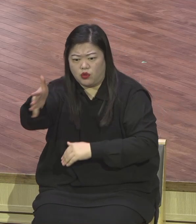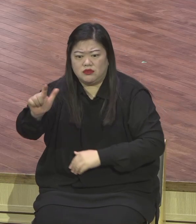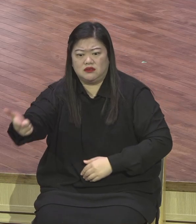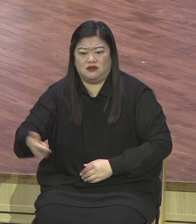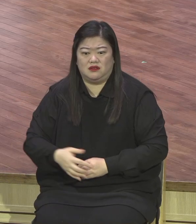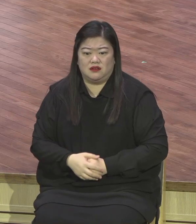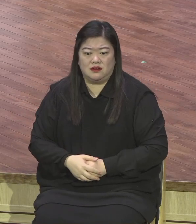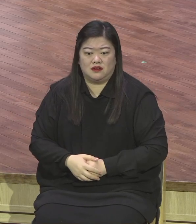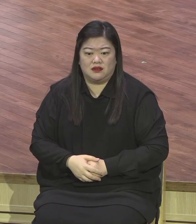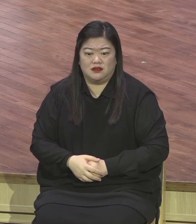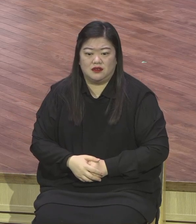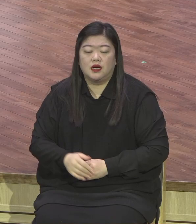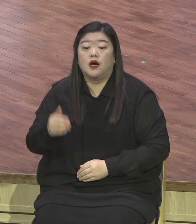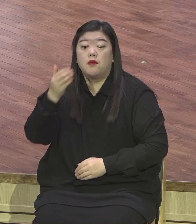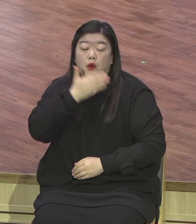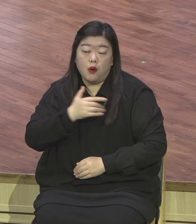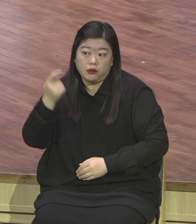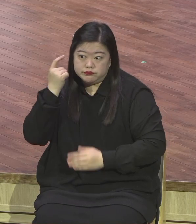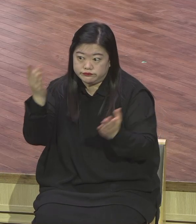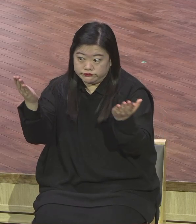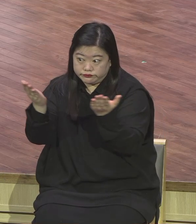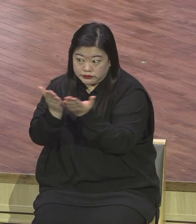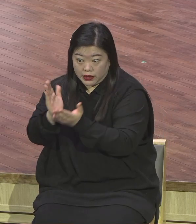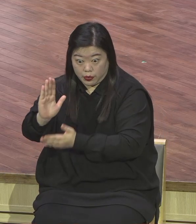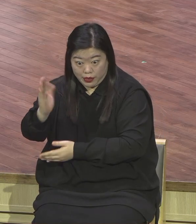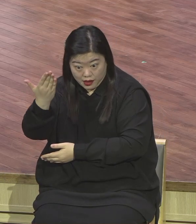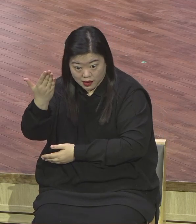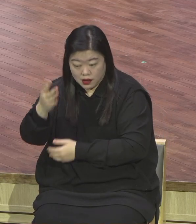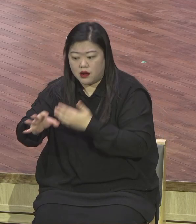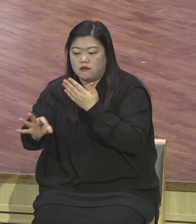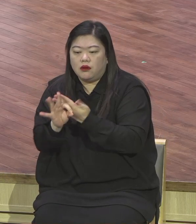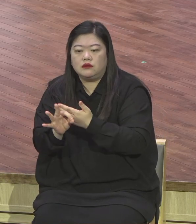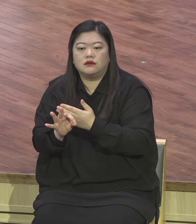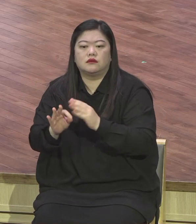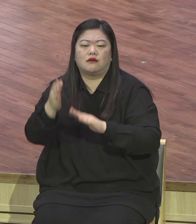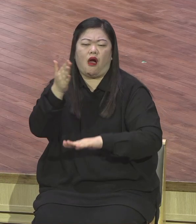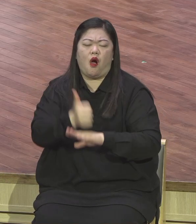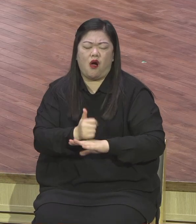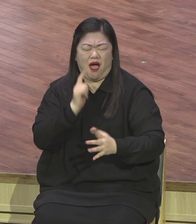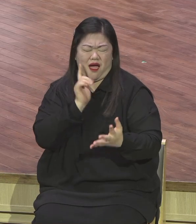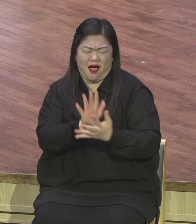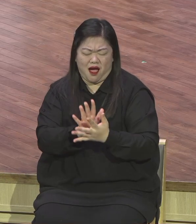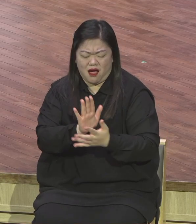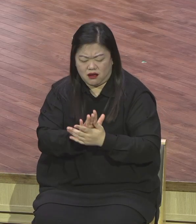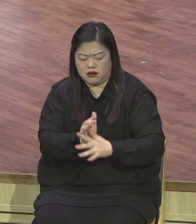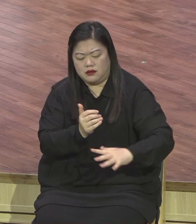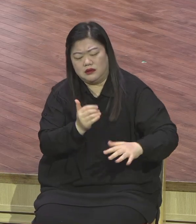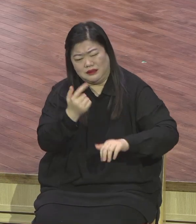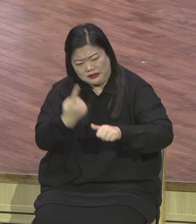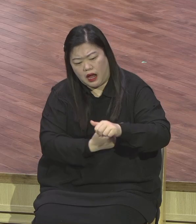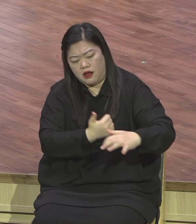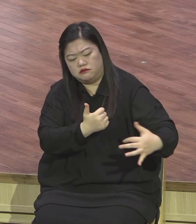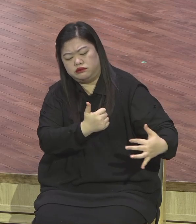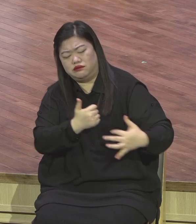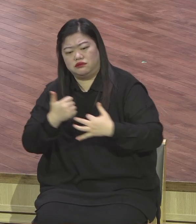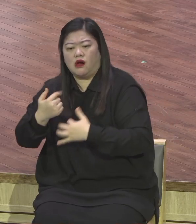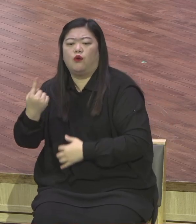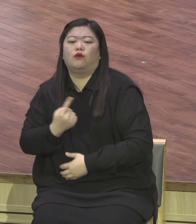복음으로 따라가면 나중에 다 백배이치고를 받게 될 것이다